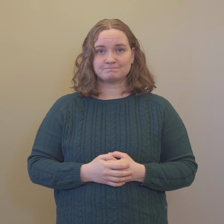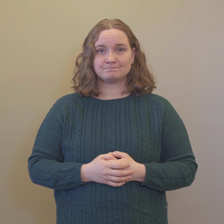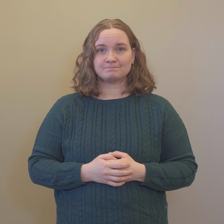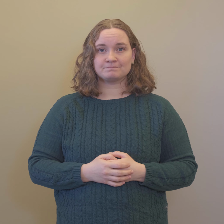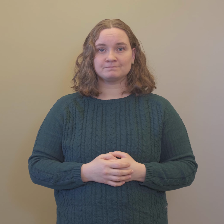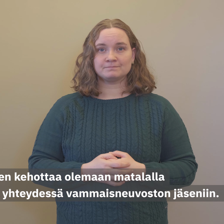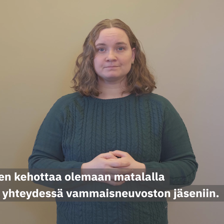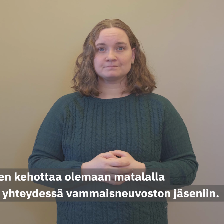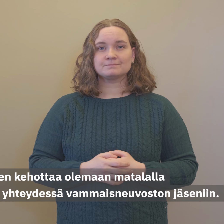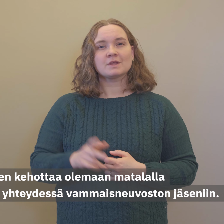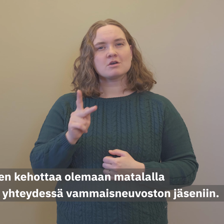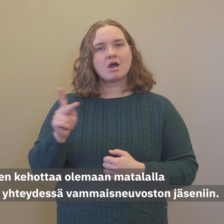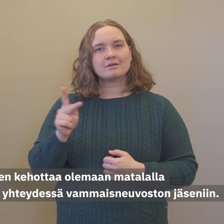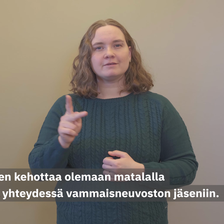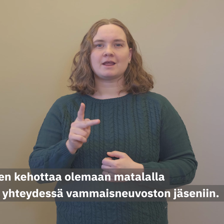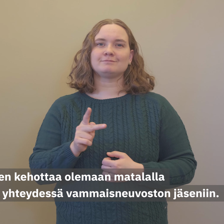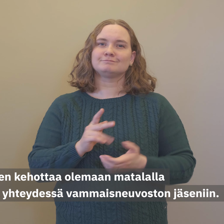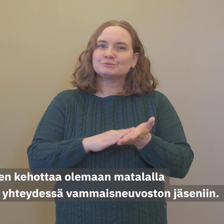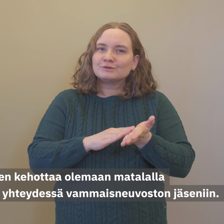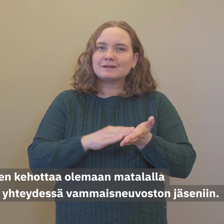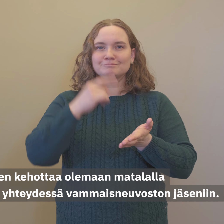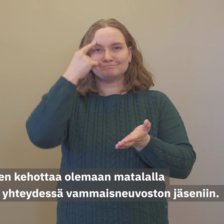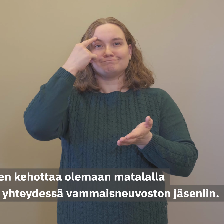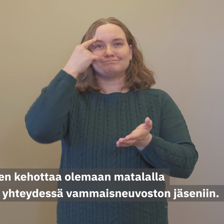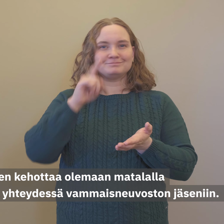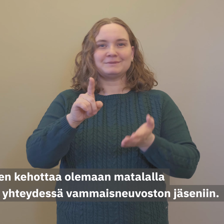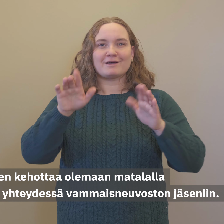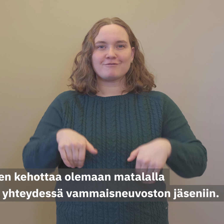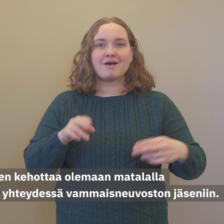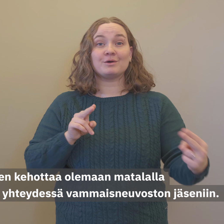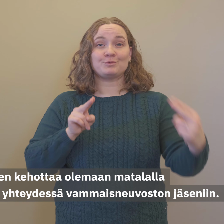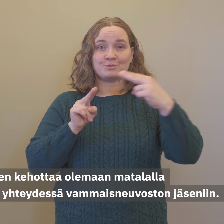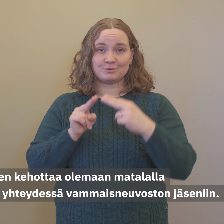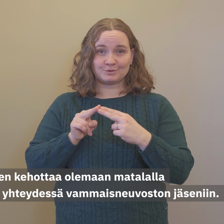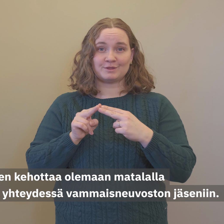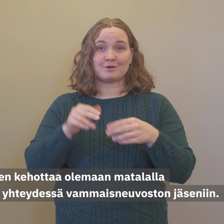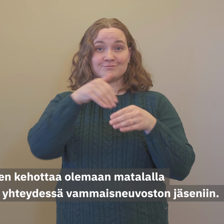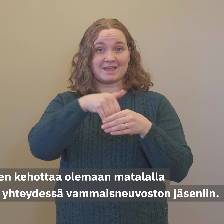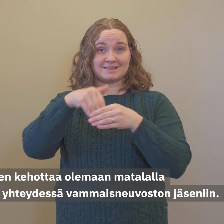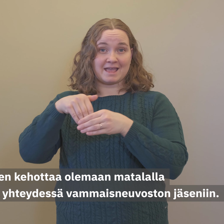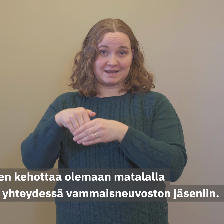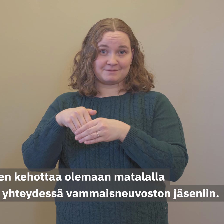Liisa Karvinen kehottaa olemaan matalalla kynnyksellä yhteydessä vammaisneuvoston jäseniin.